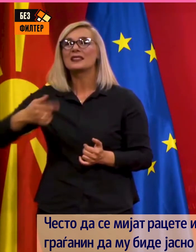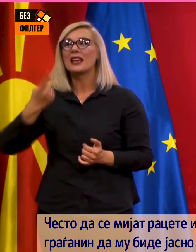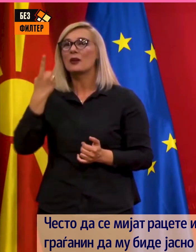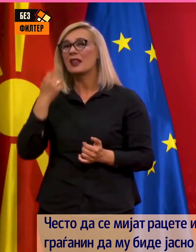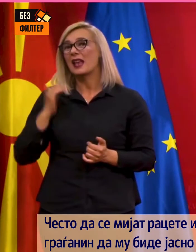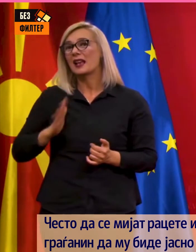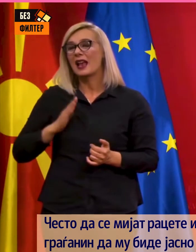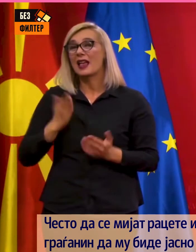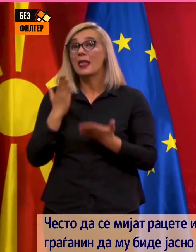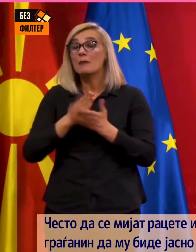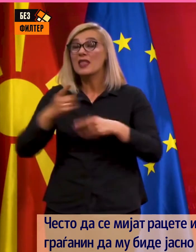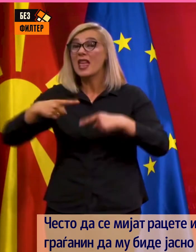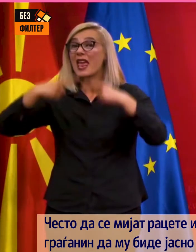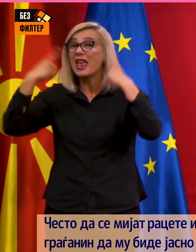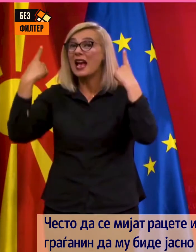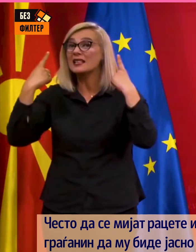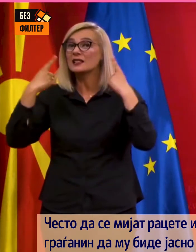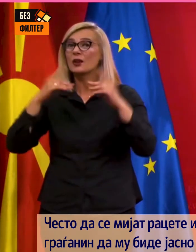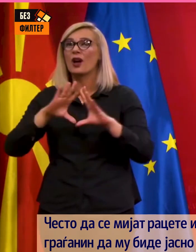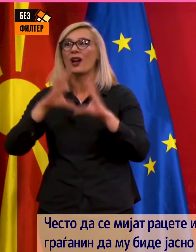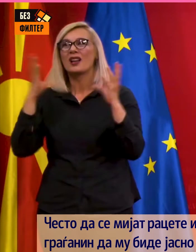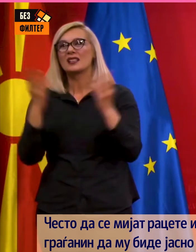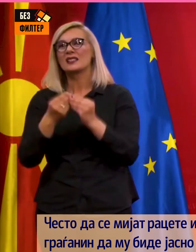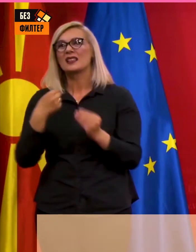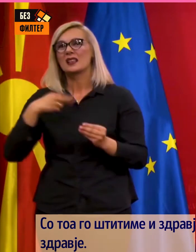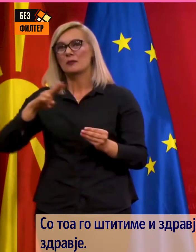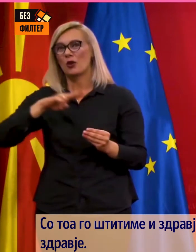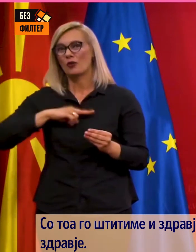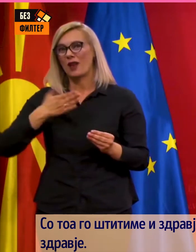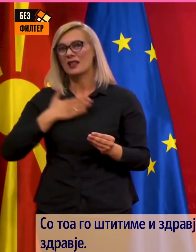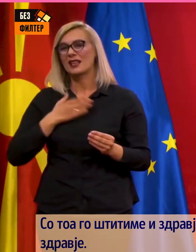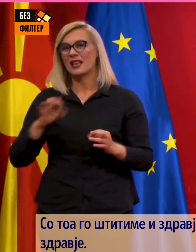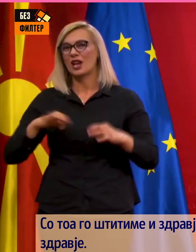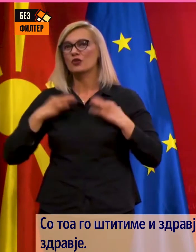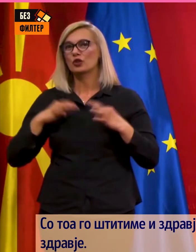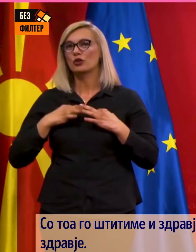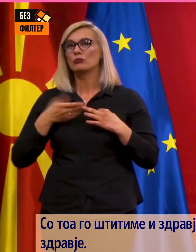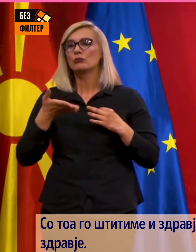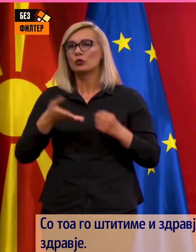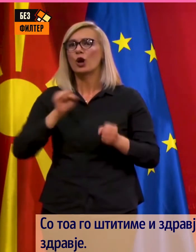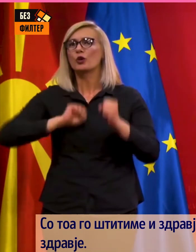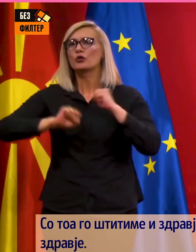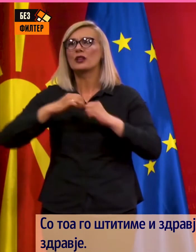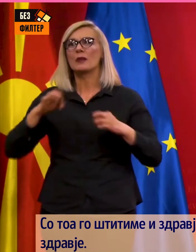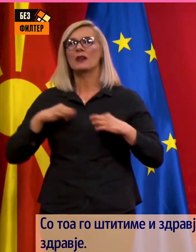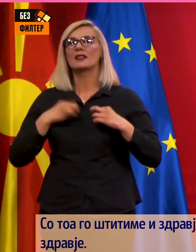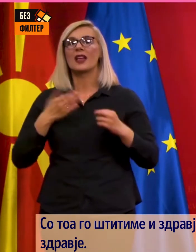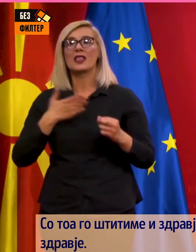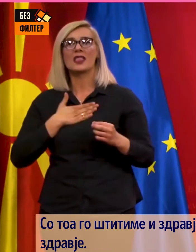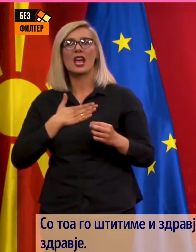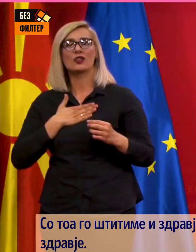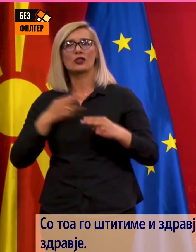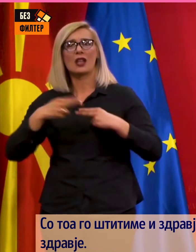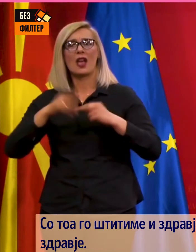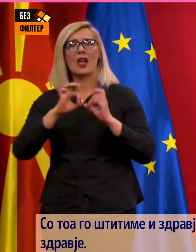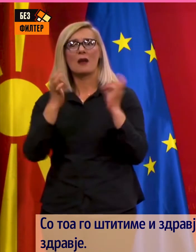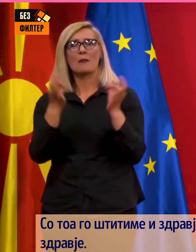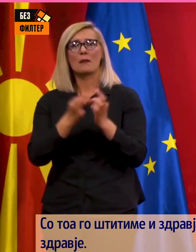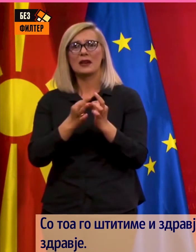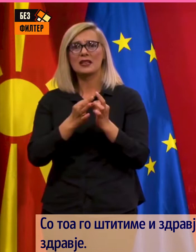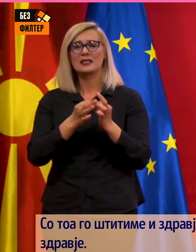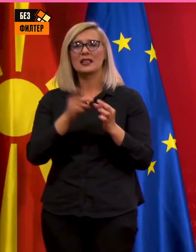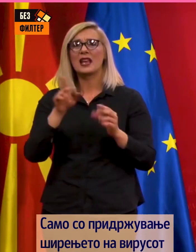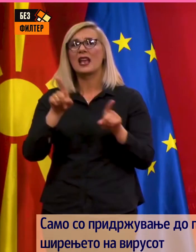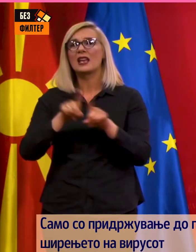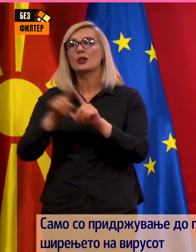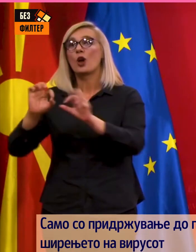да му биде јасно дека сите сме одговорни за нашето здравје, со тоа го штитиме и здравјето на нашите најблиски, а со тоа и